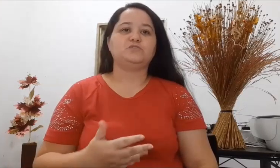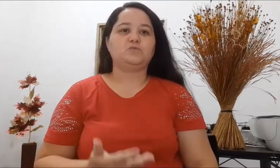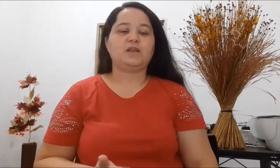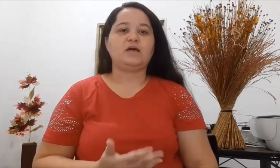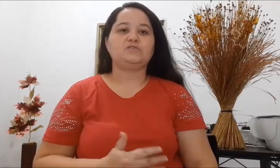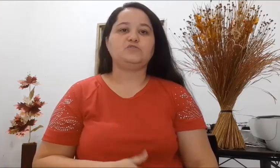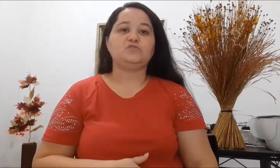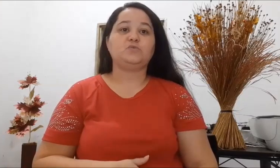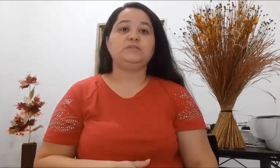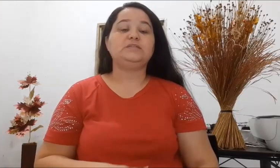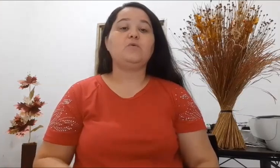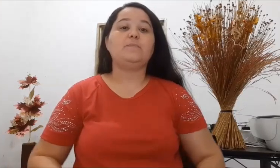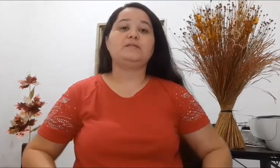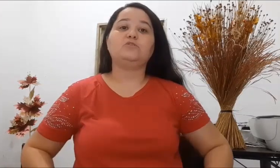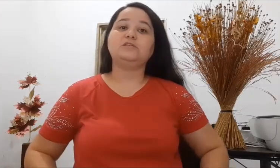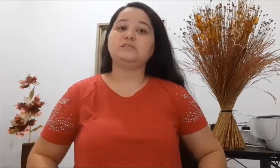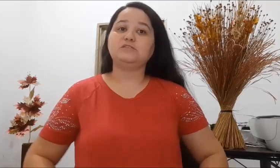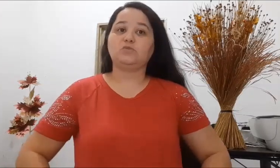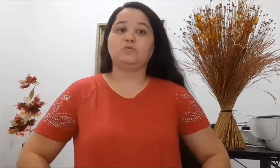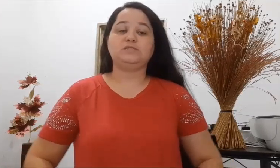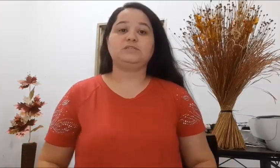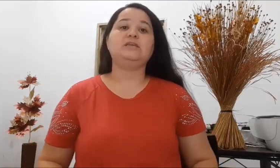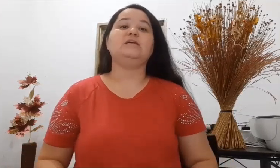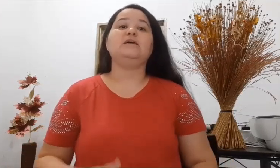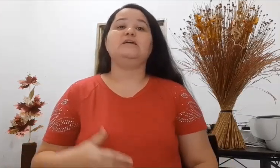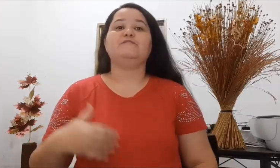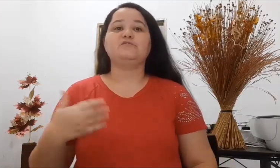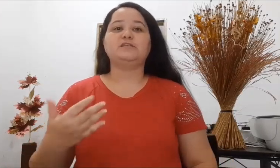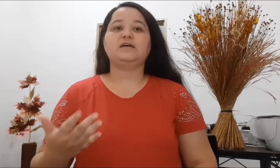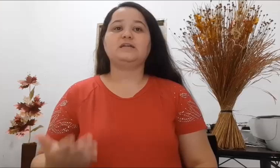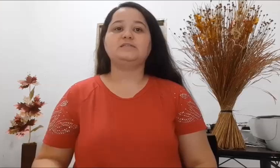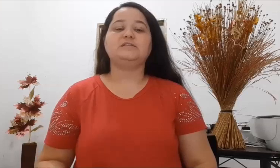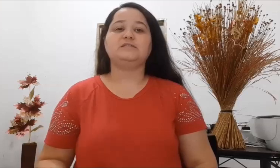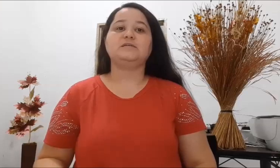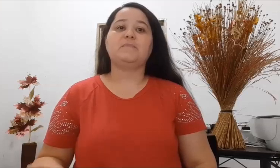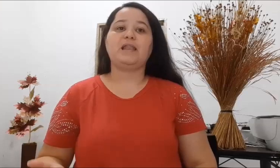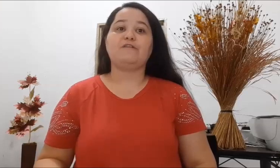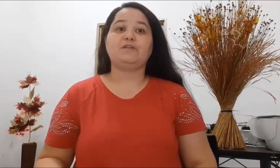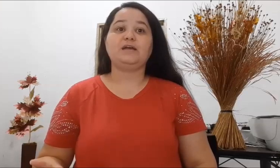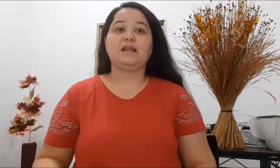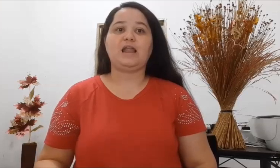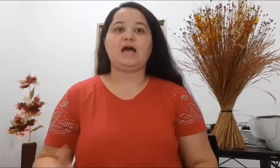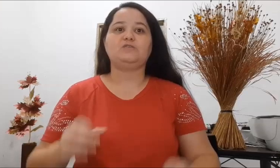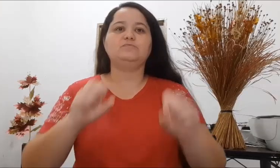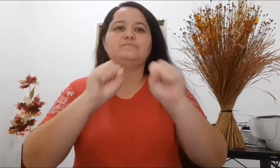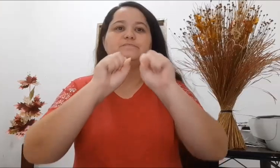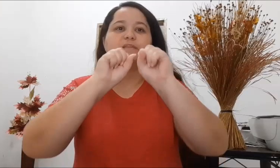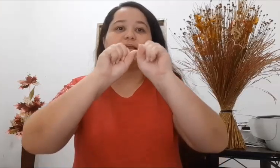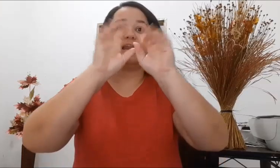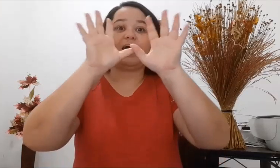azul claro, azul escuro. Então, para todas as cores que vão ser acrescidas a palavra claro,